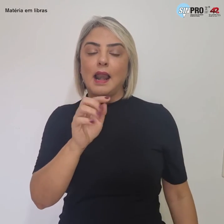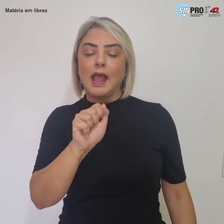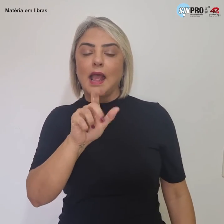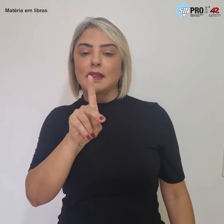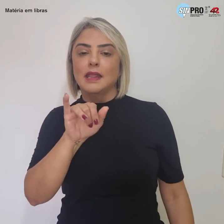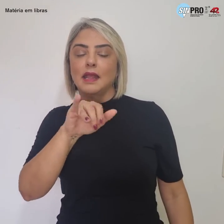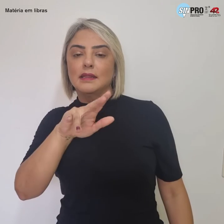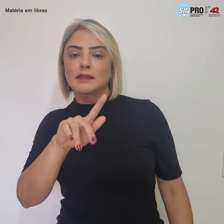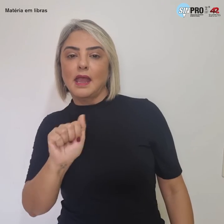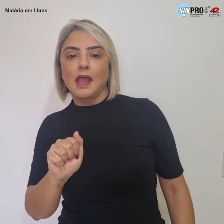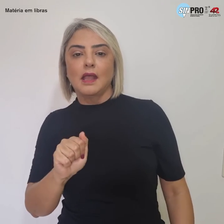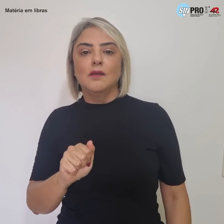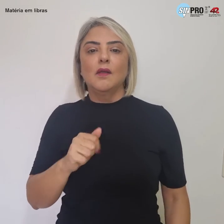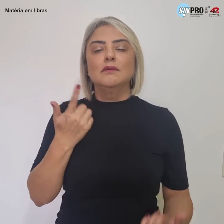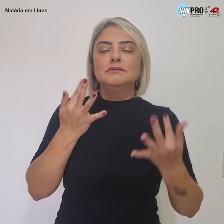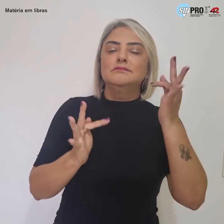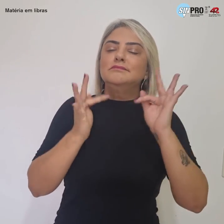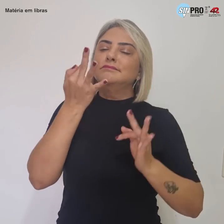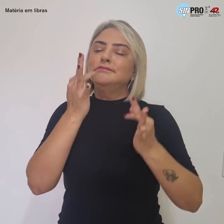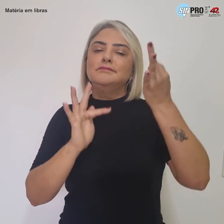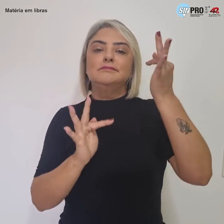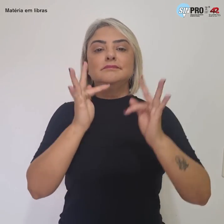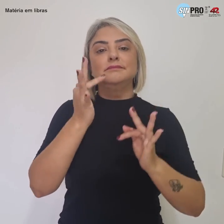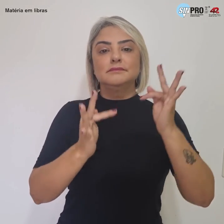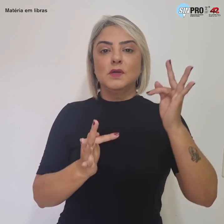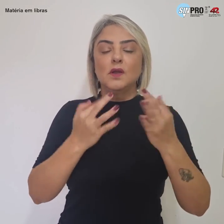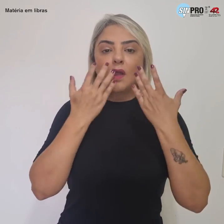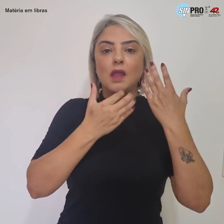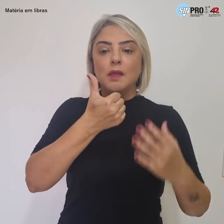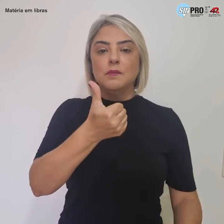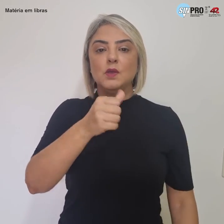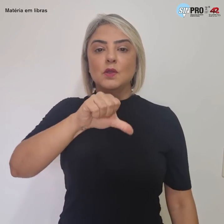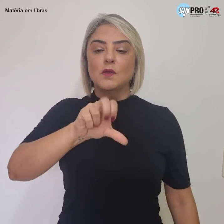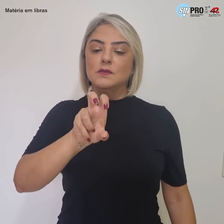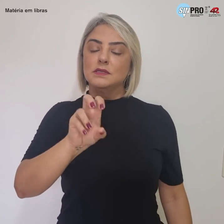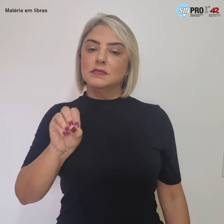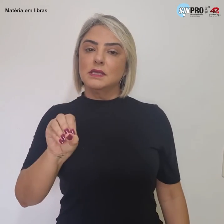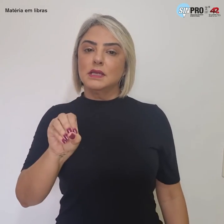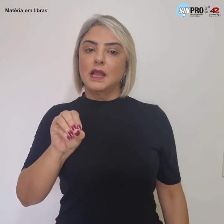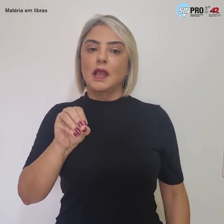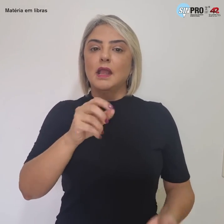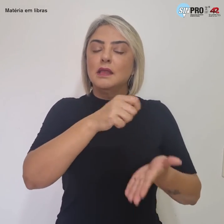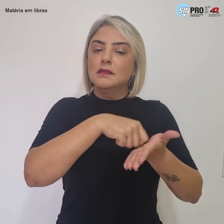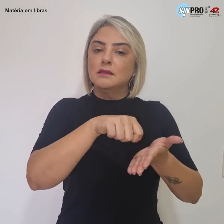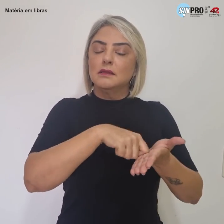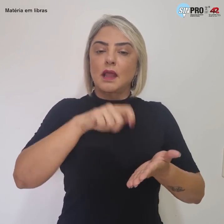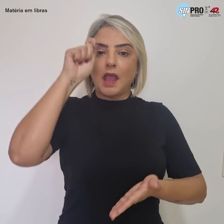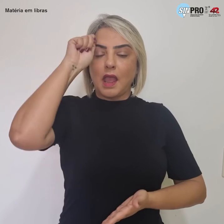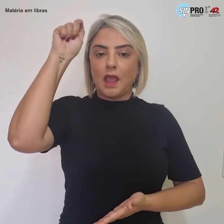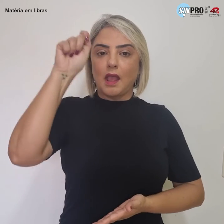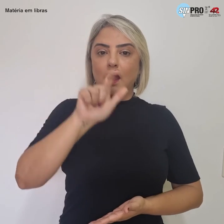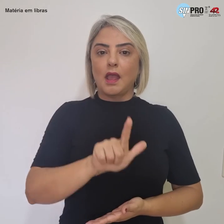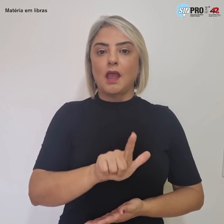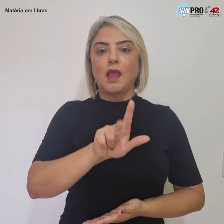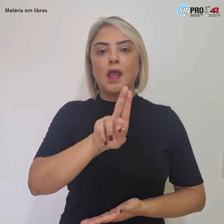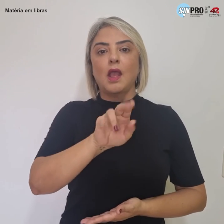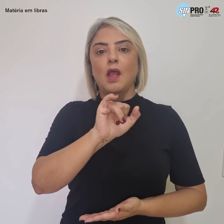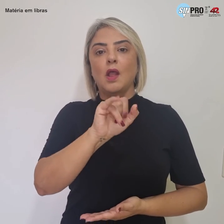marchinha de carnaval da década de 1950, composta por Luiz Antônio e